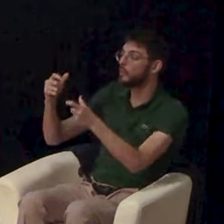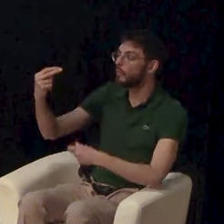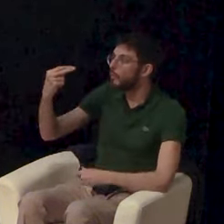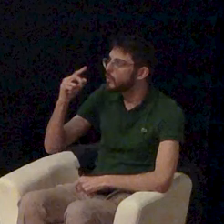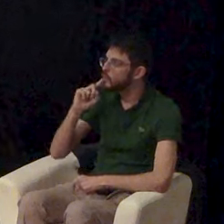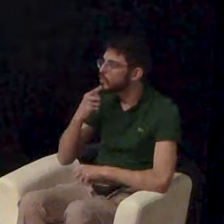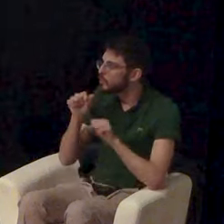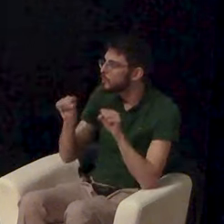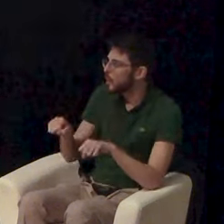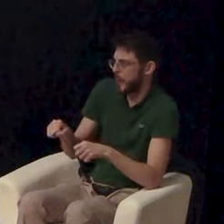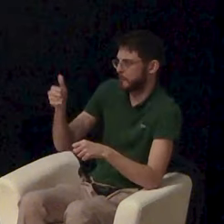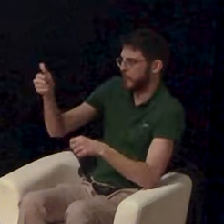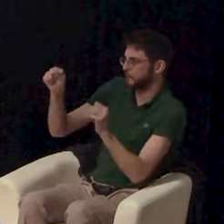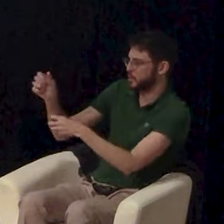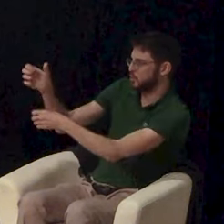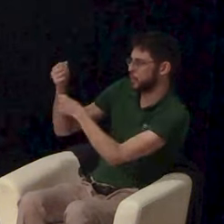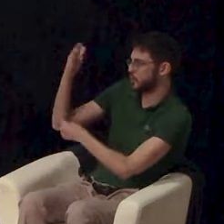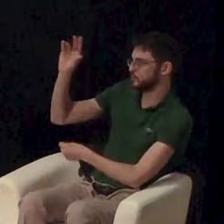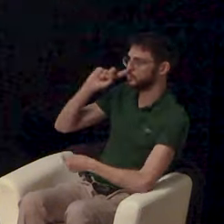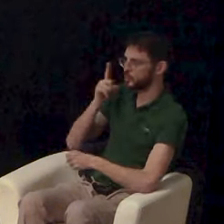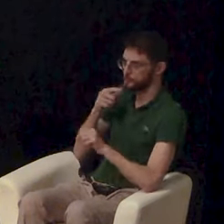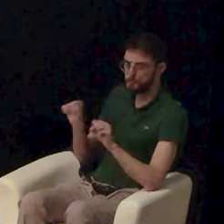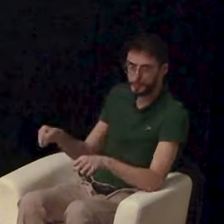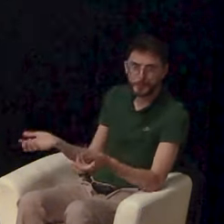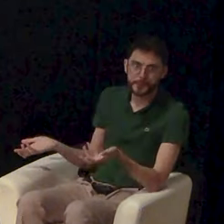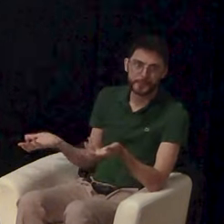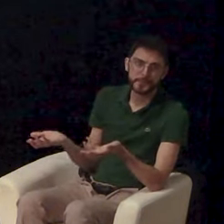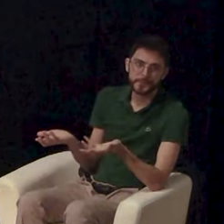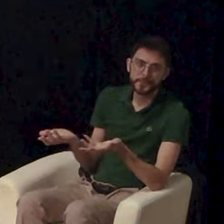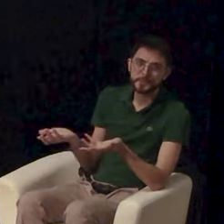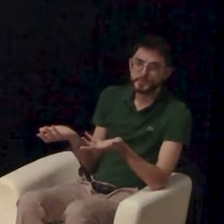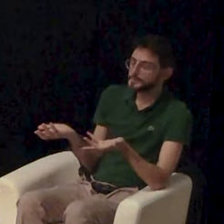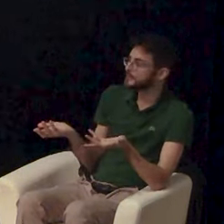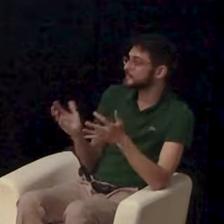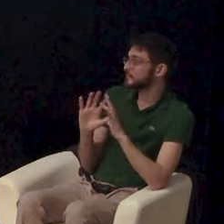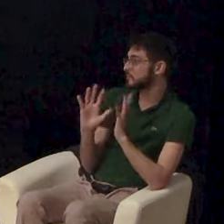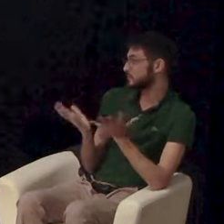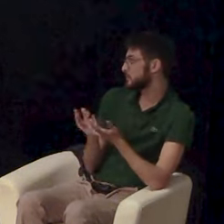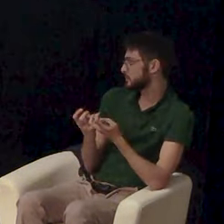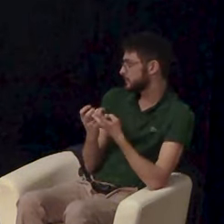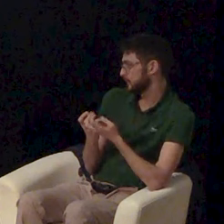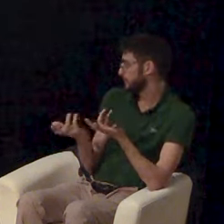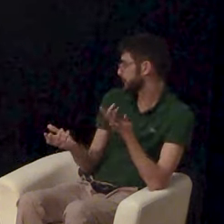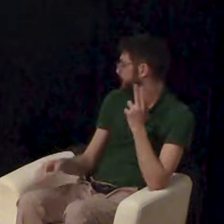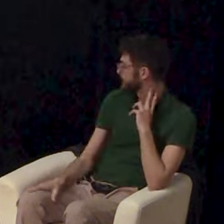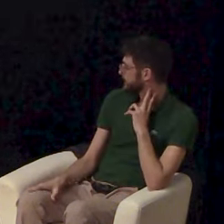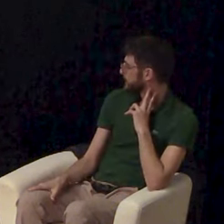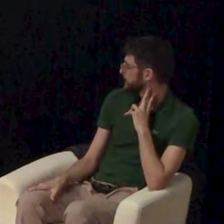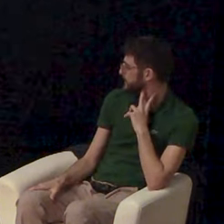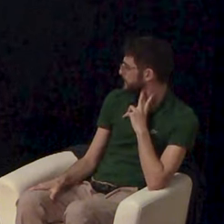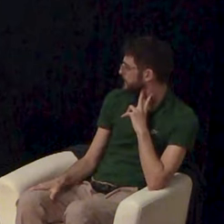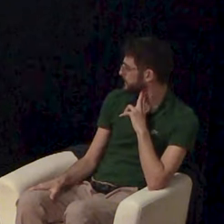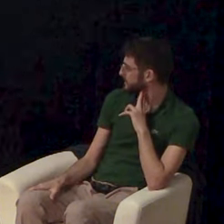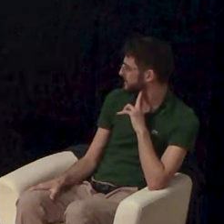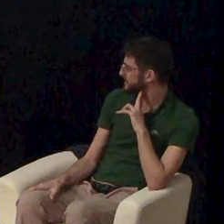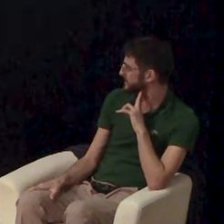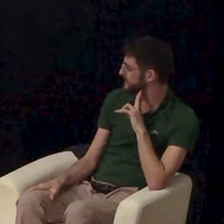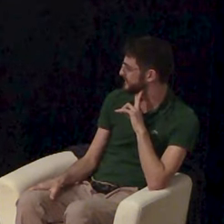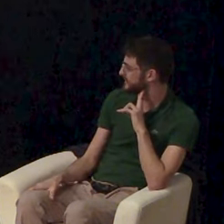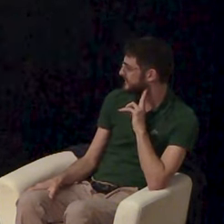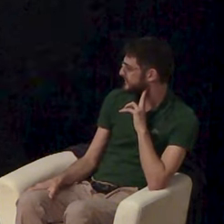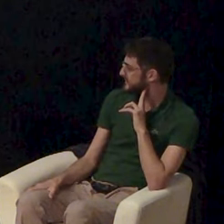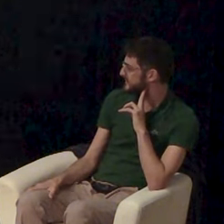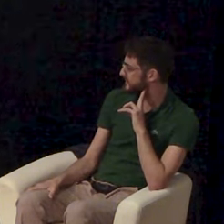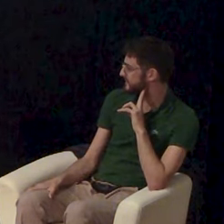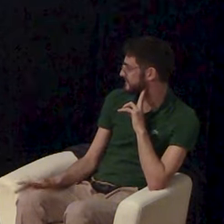les jeunes qui veulent se lancer dans des études en leur disant je l'ai fait, tout le monde peut le faire, et il y a plein de choses à construire, et